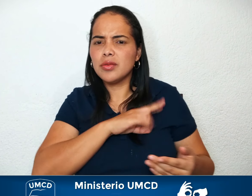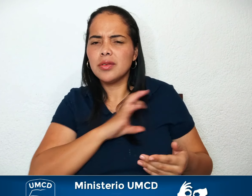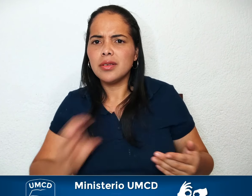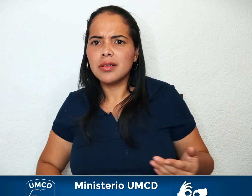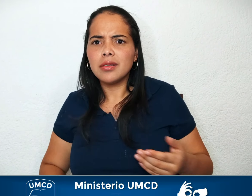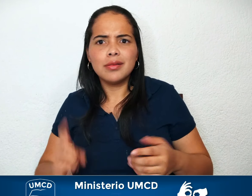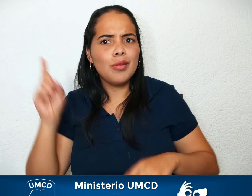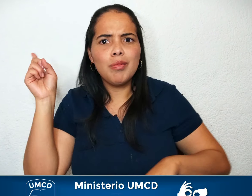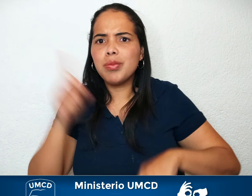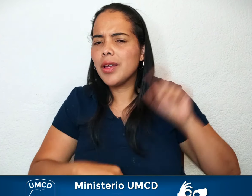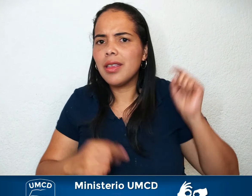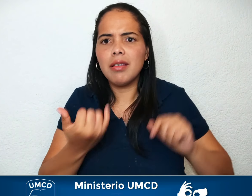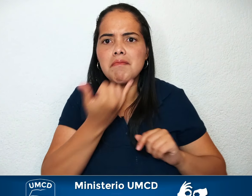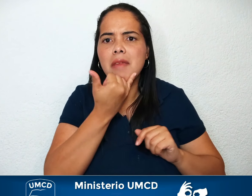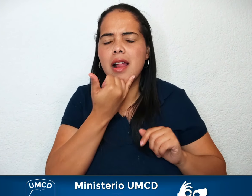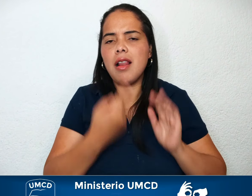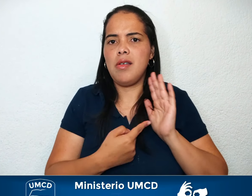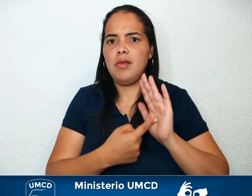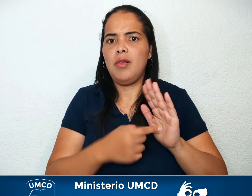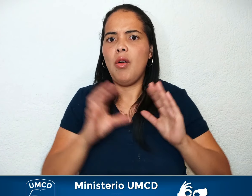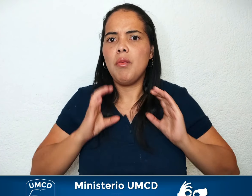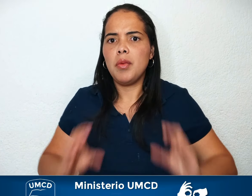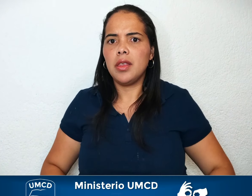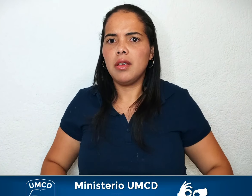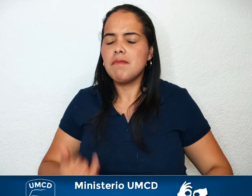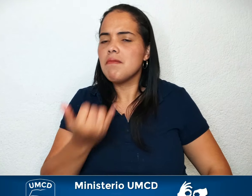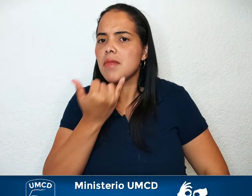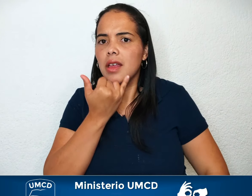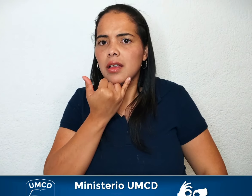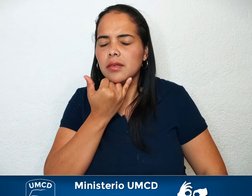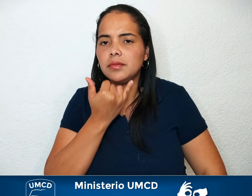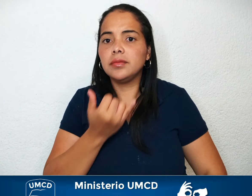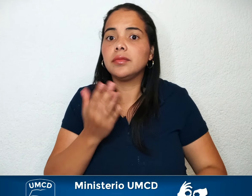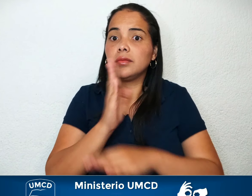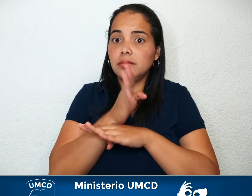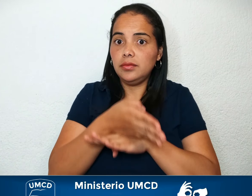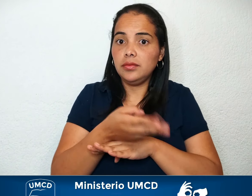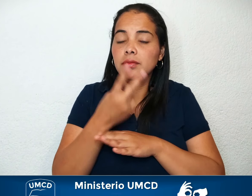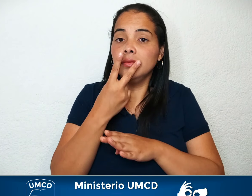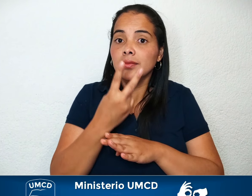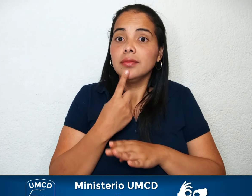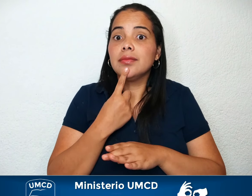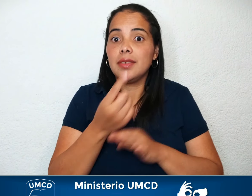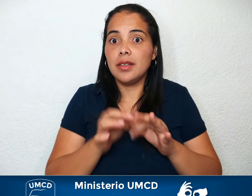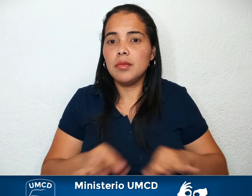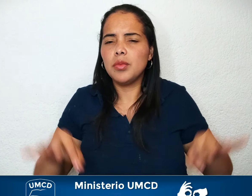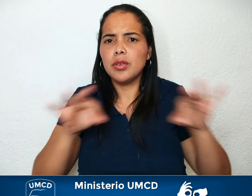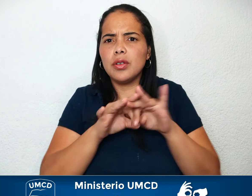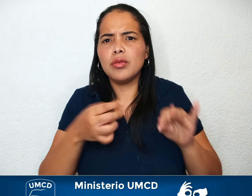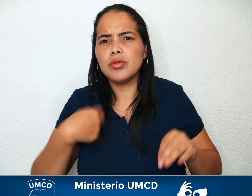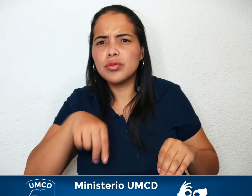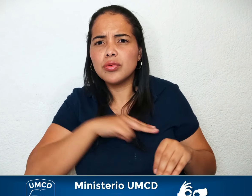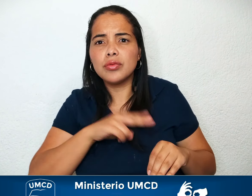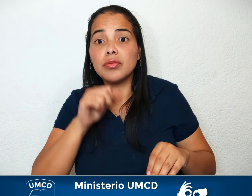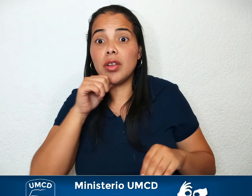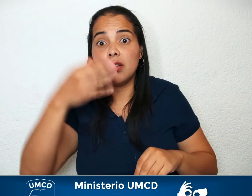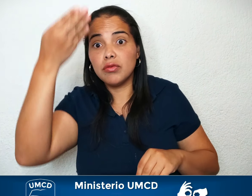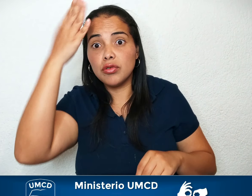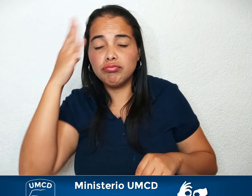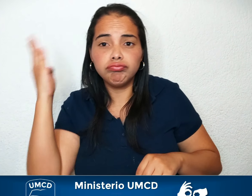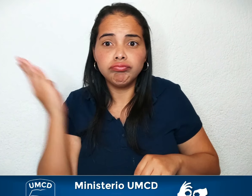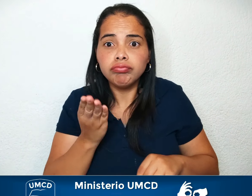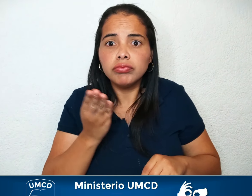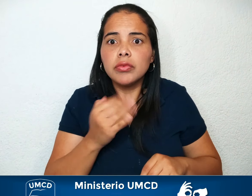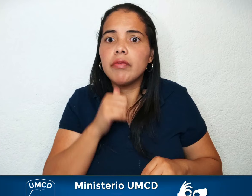iglesia ante ese comportamiento, pero no se ve en ello una disciplina ni